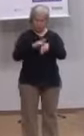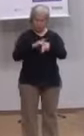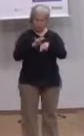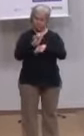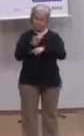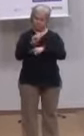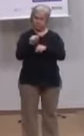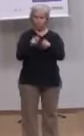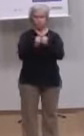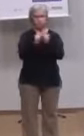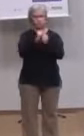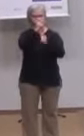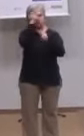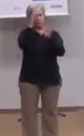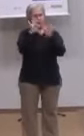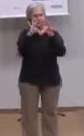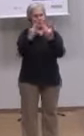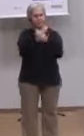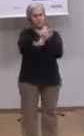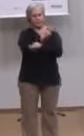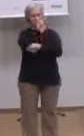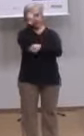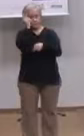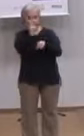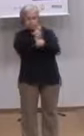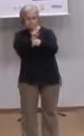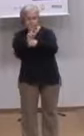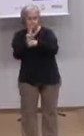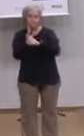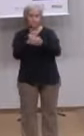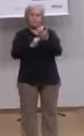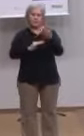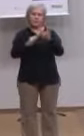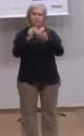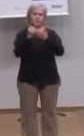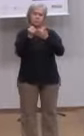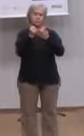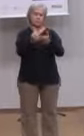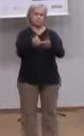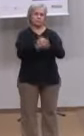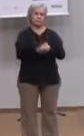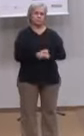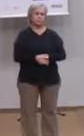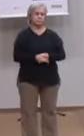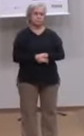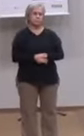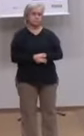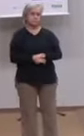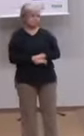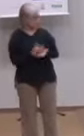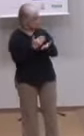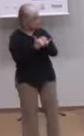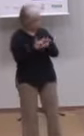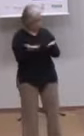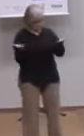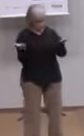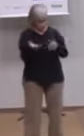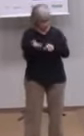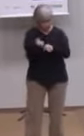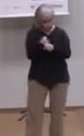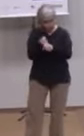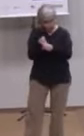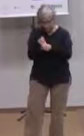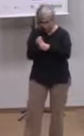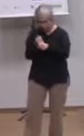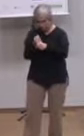familiares, cuidadores, para todos. Quando, no começo deste ano,